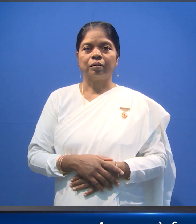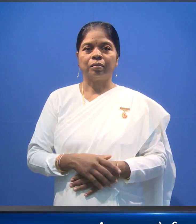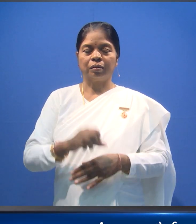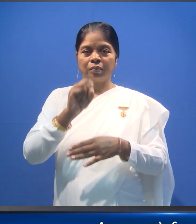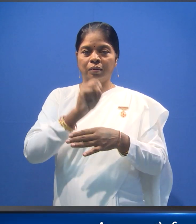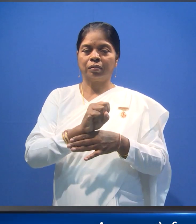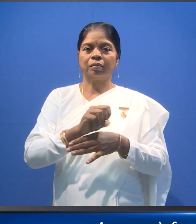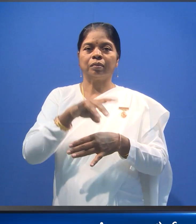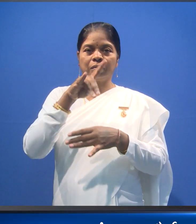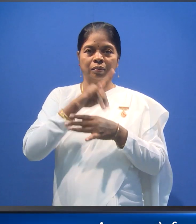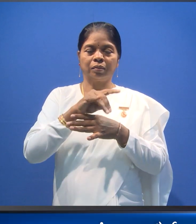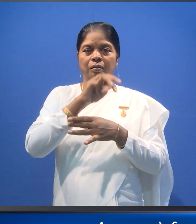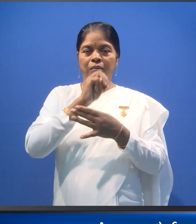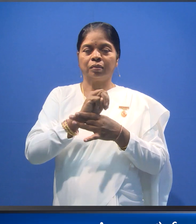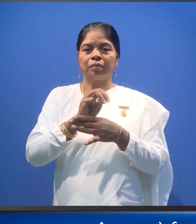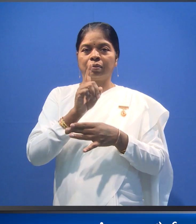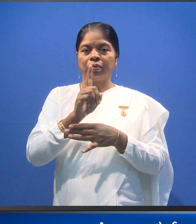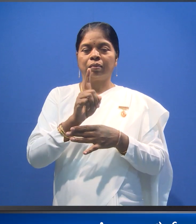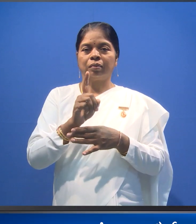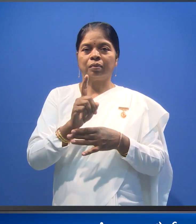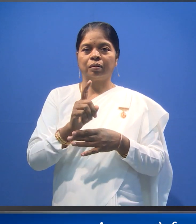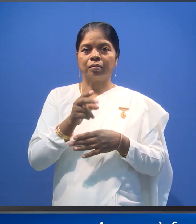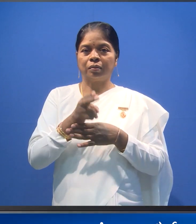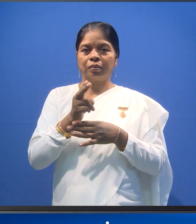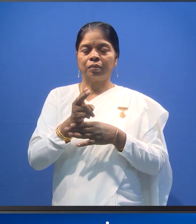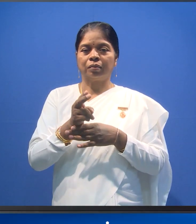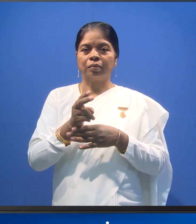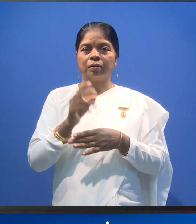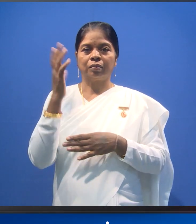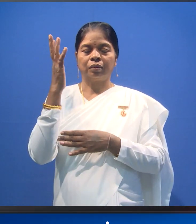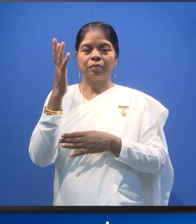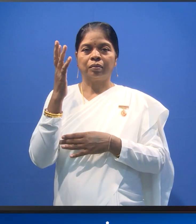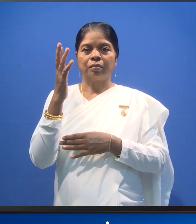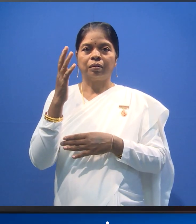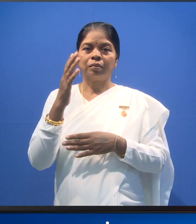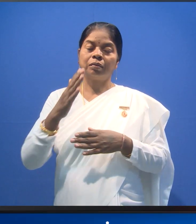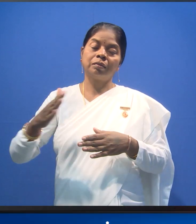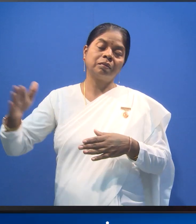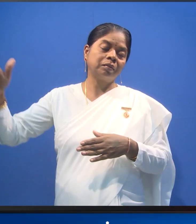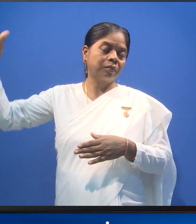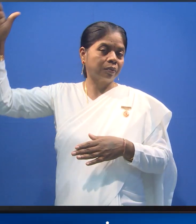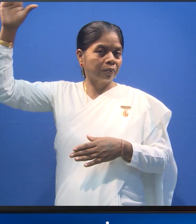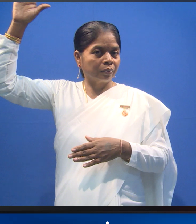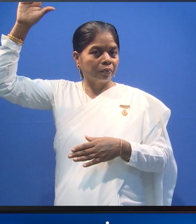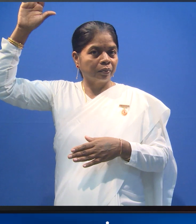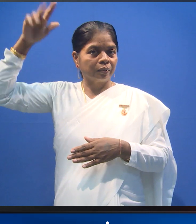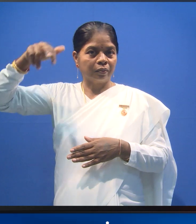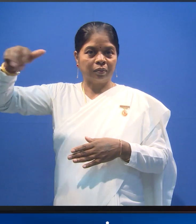सम्राट चंद्रगुप्त मौर्य एक वेळेस शिकारी करता जंगलात खूप दूर निघून गेले.